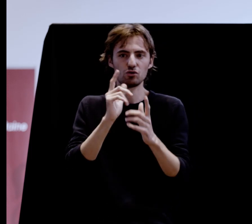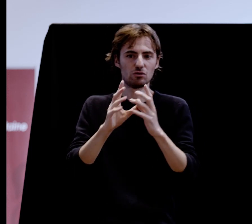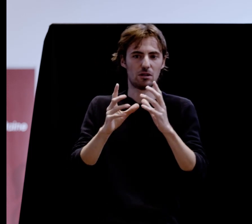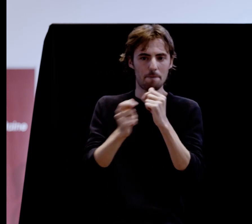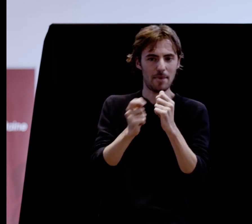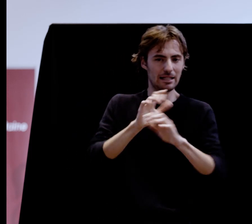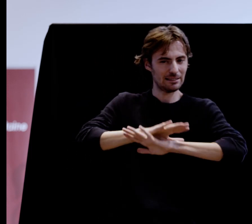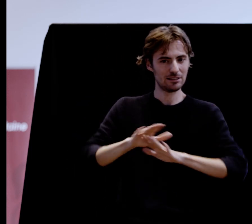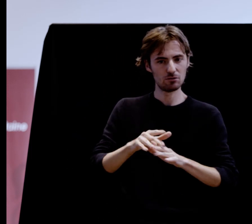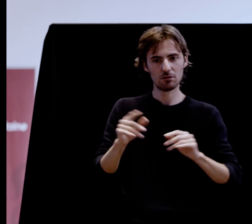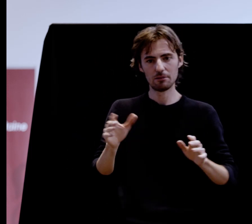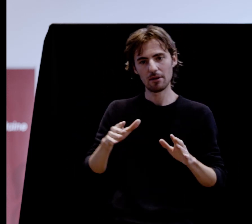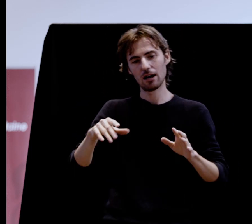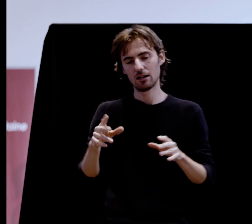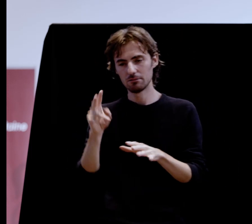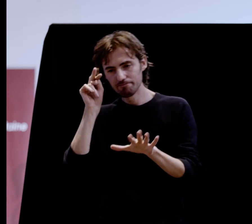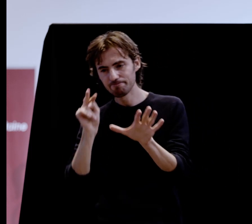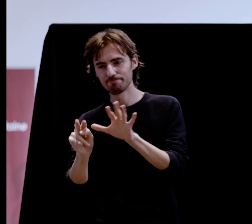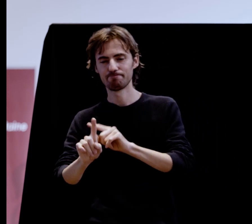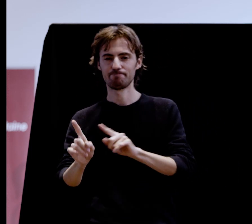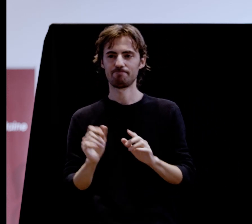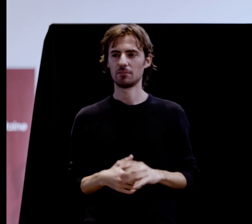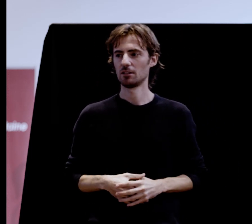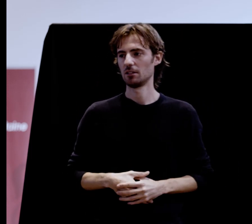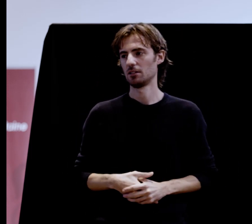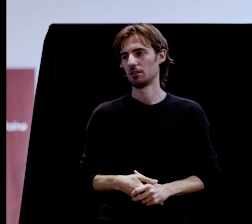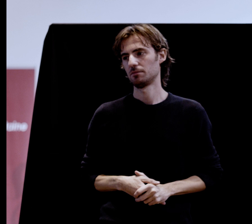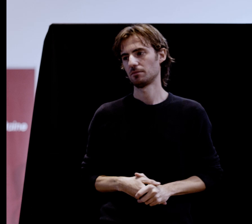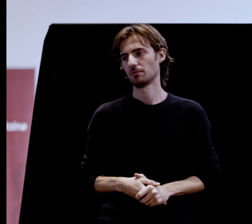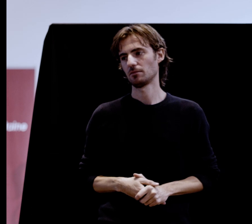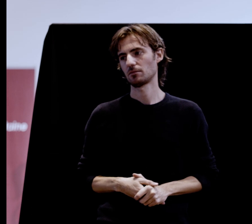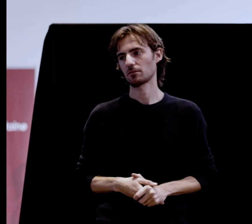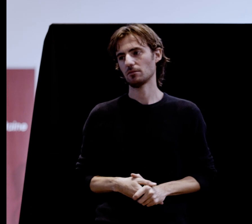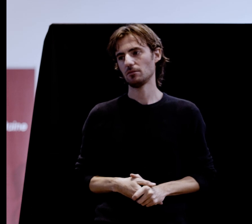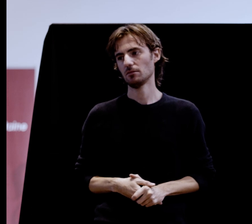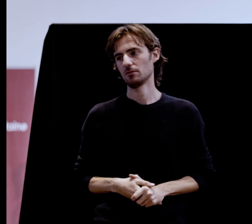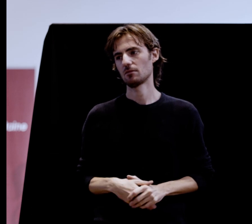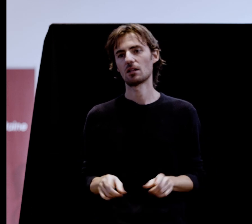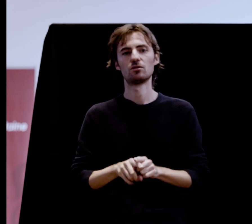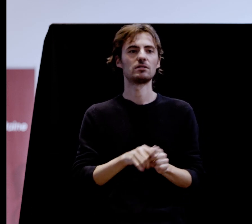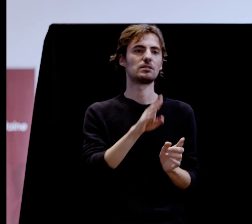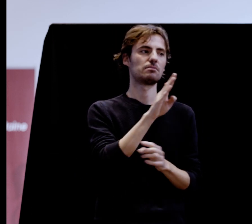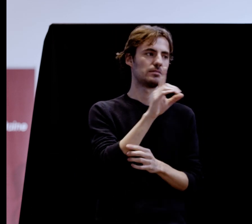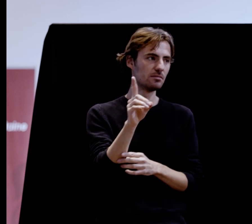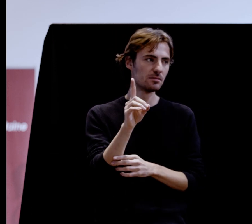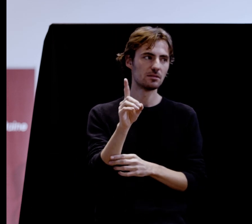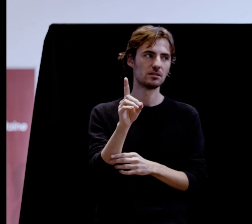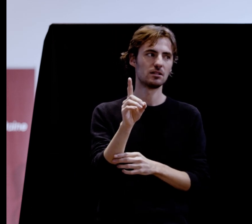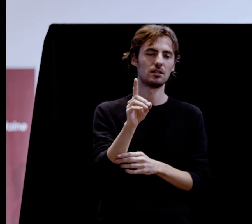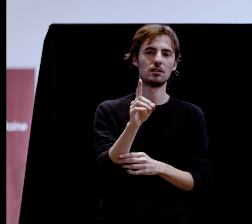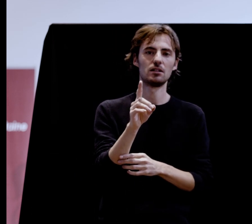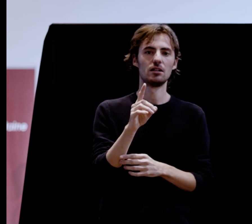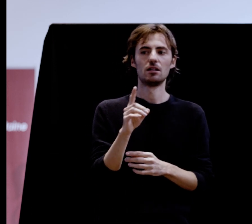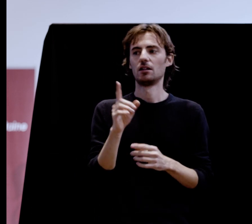juste papoter principalement. Voilà, il y a également des bandes dessinées sur par exemple les maladies sexuellement